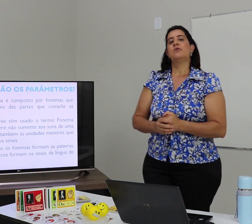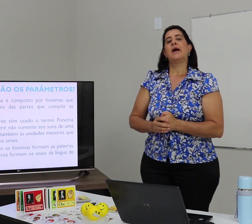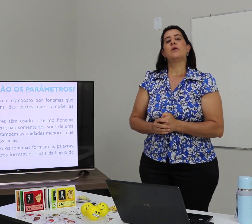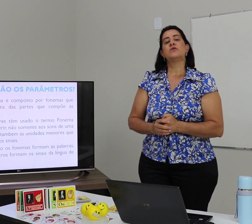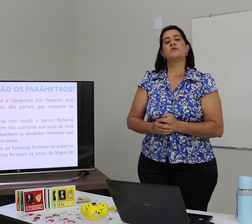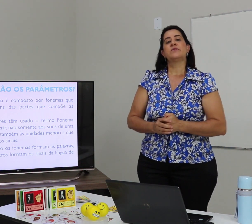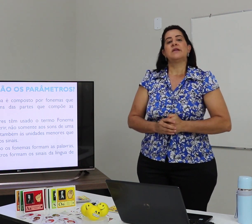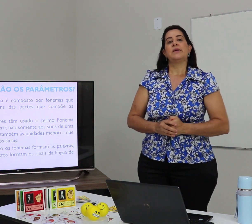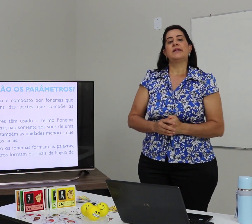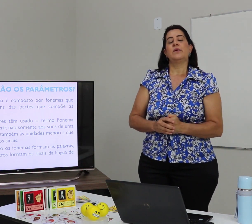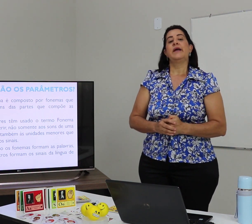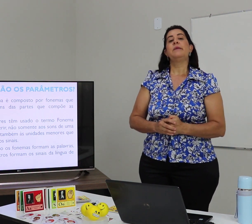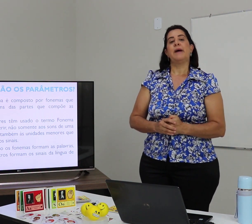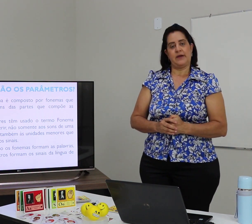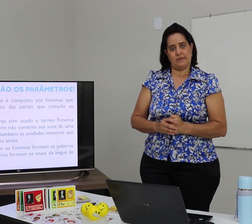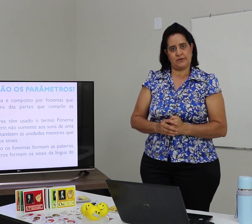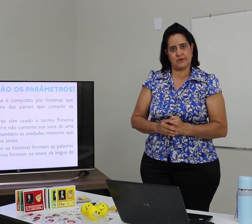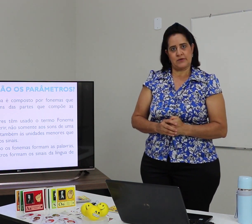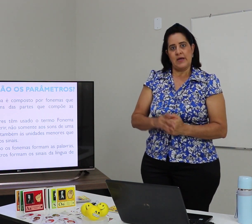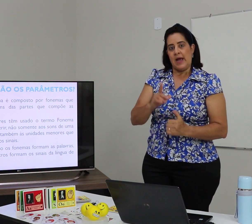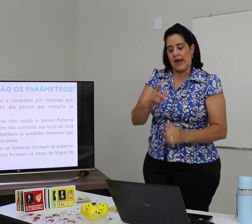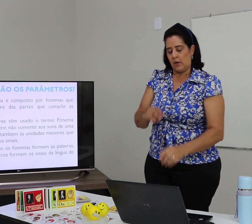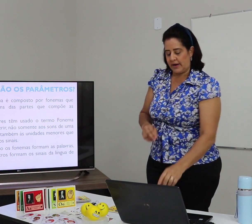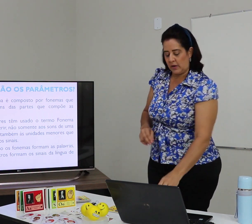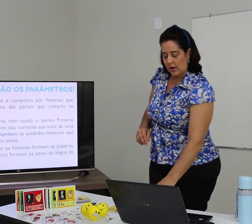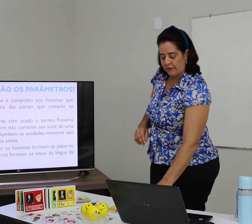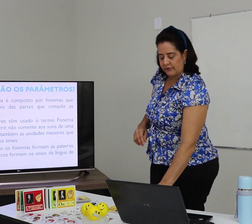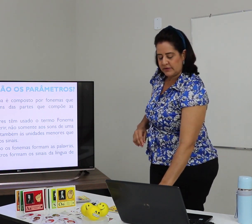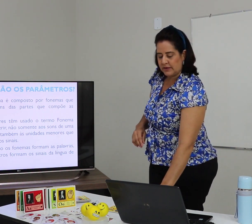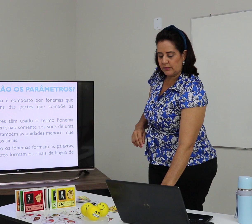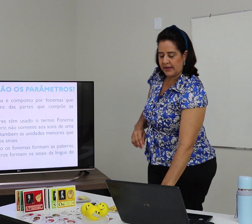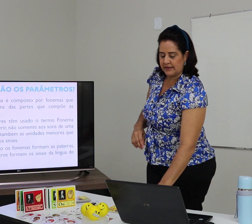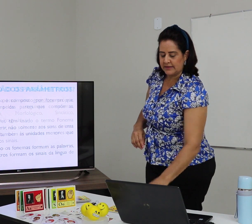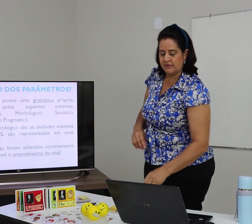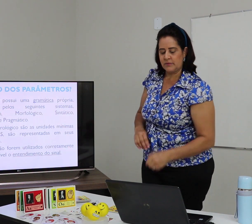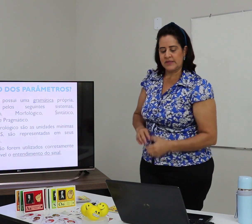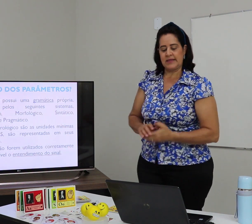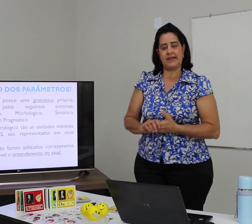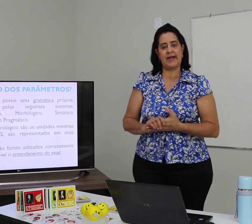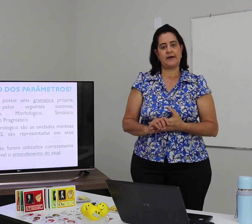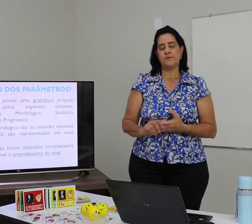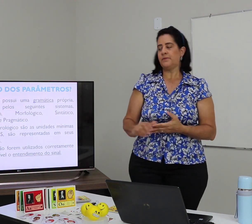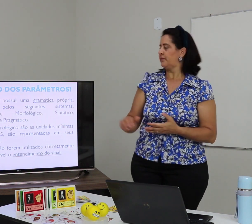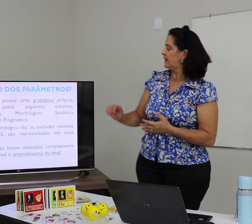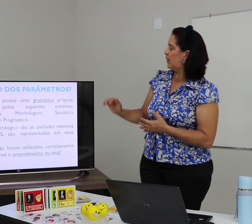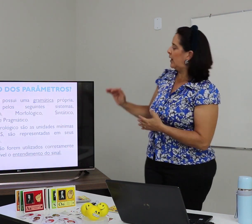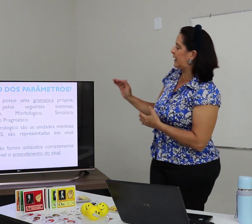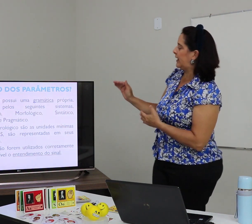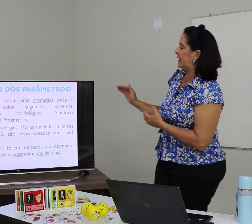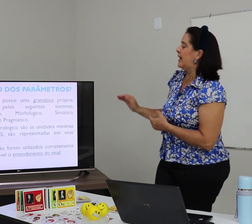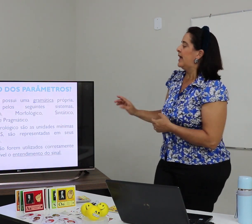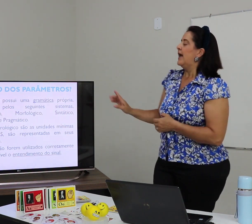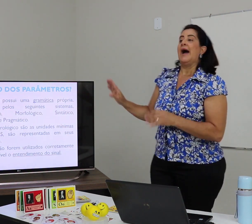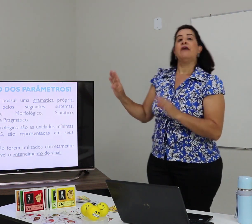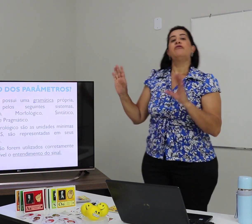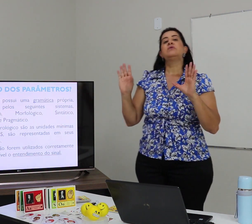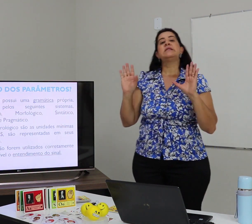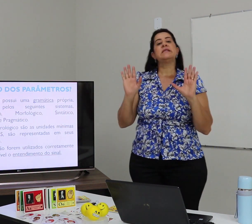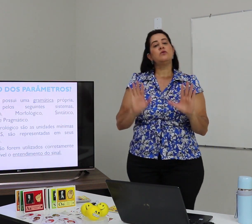a construção, então, em parâmetros. Agora, qual a função deles? Vamos entender? Olha aqui, a função